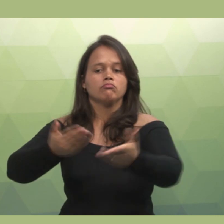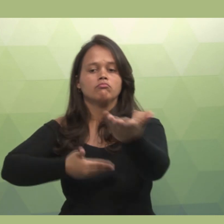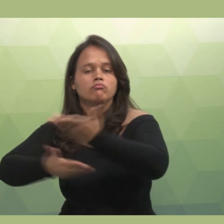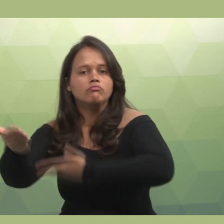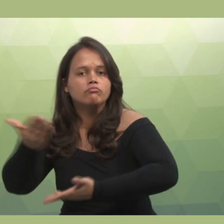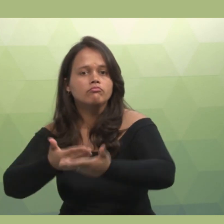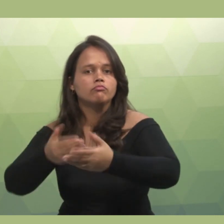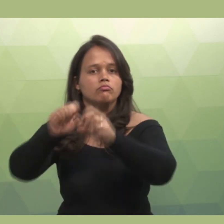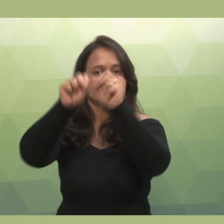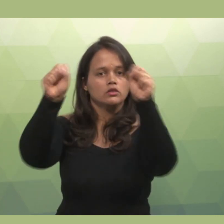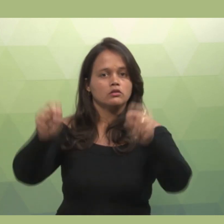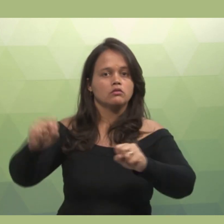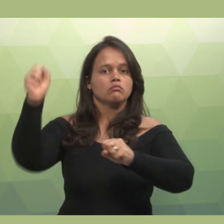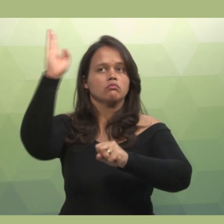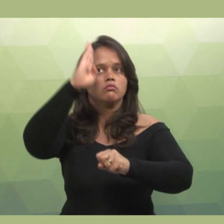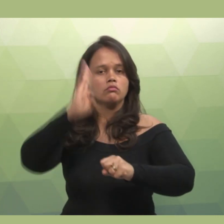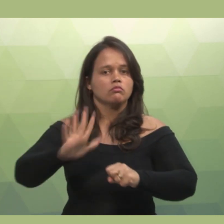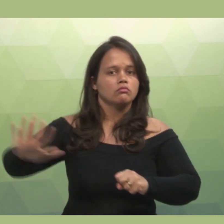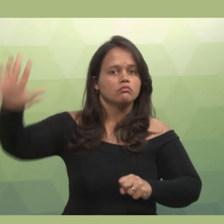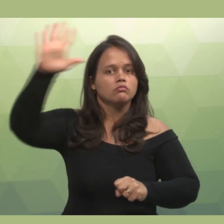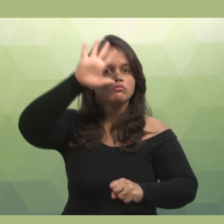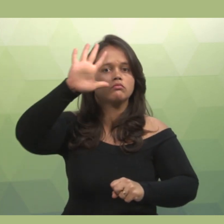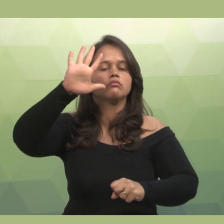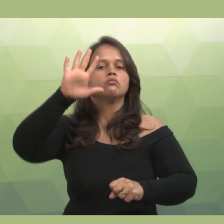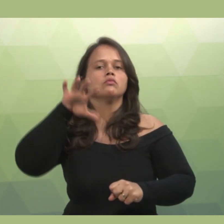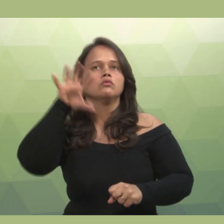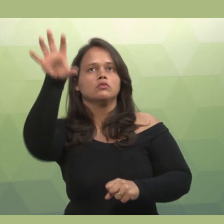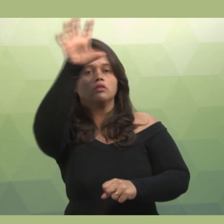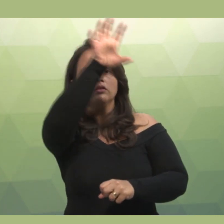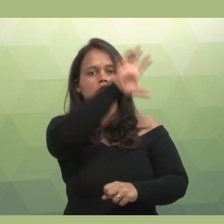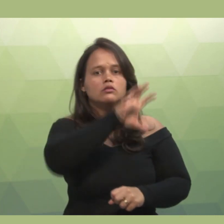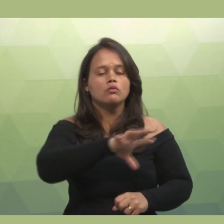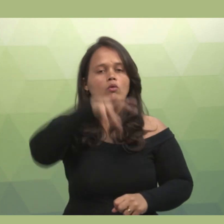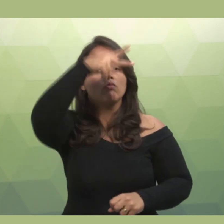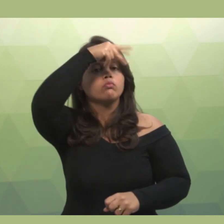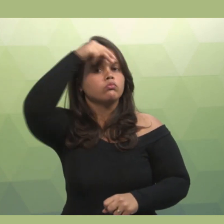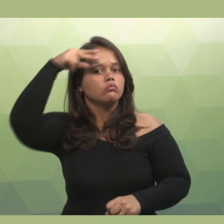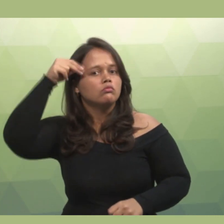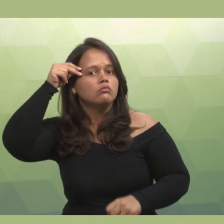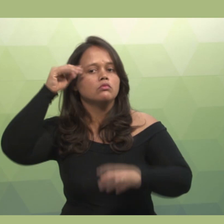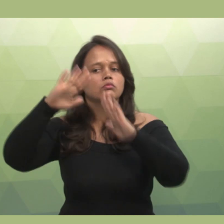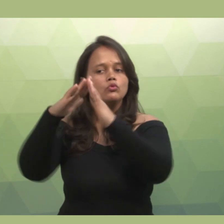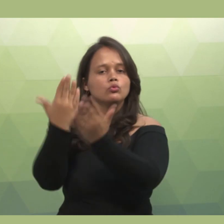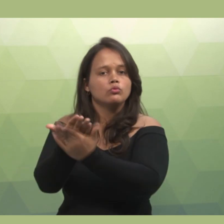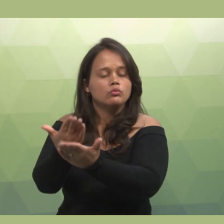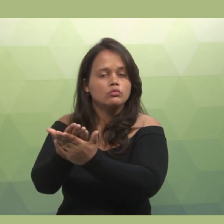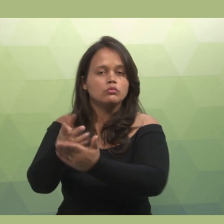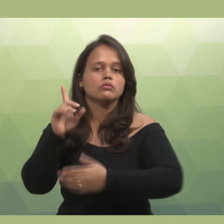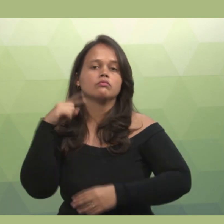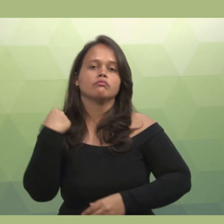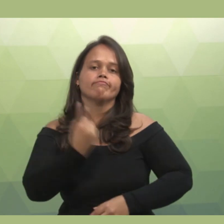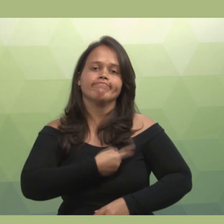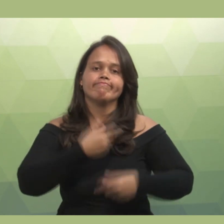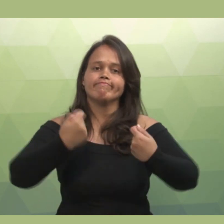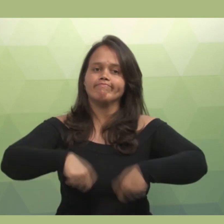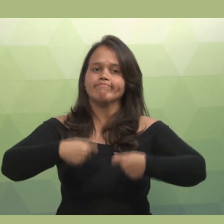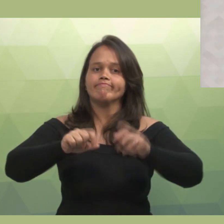estadual, municipal e escolar, devemos entender primeiramente o sentido de